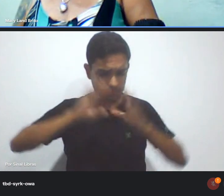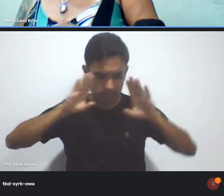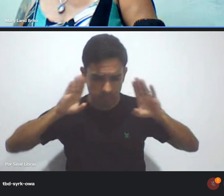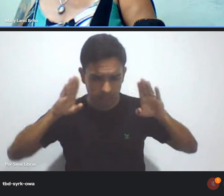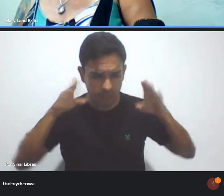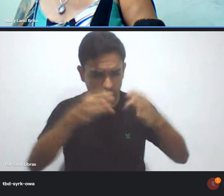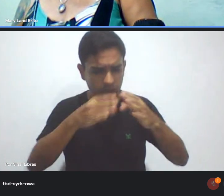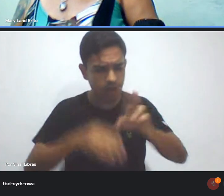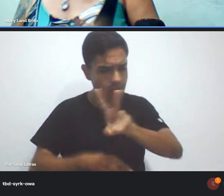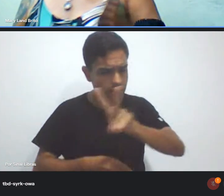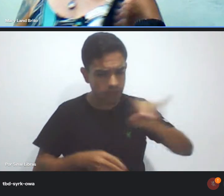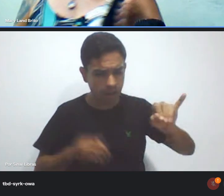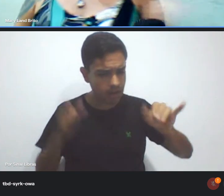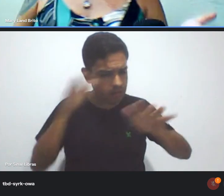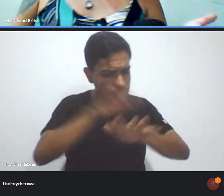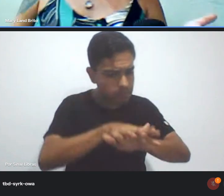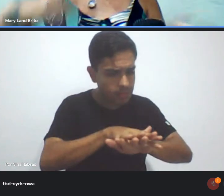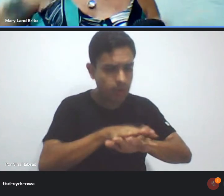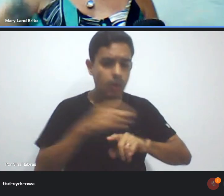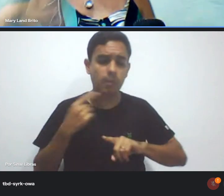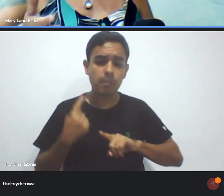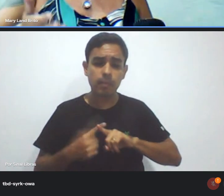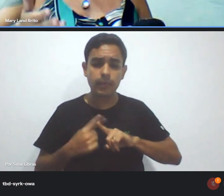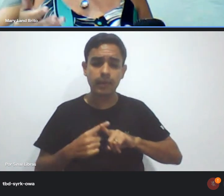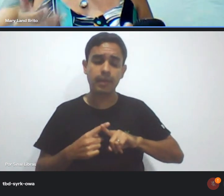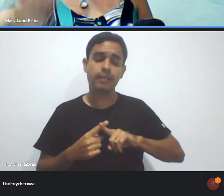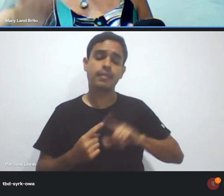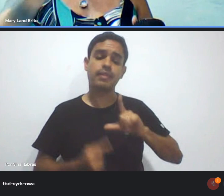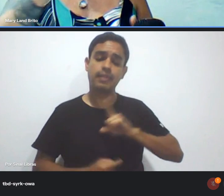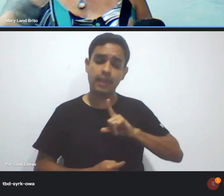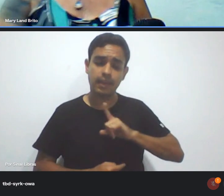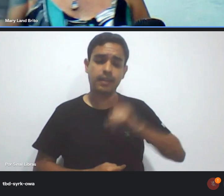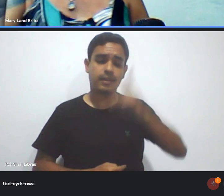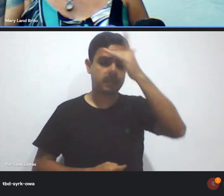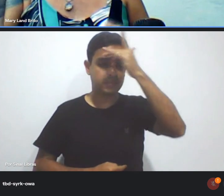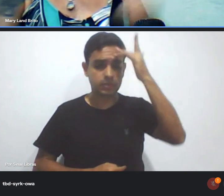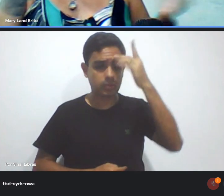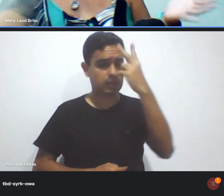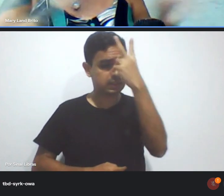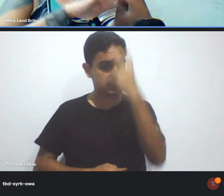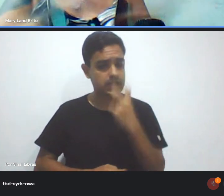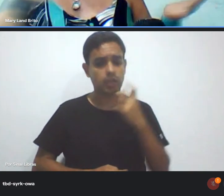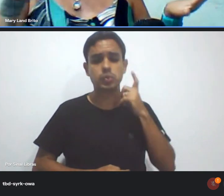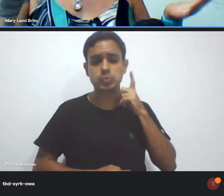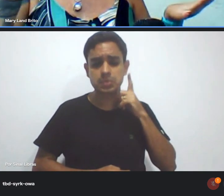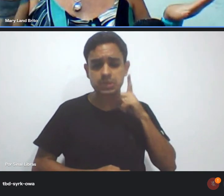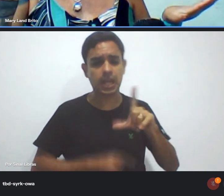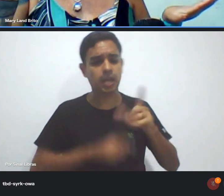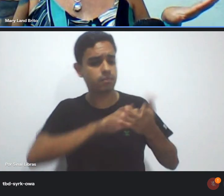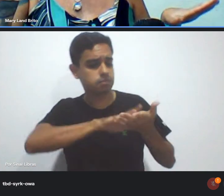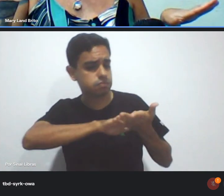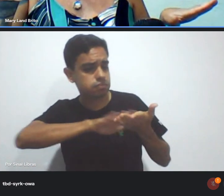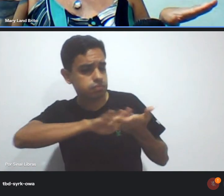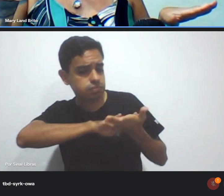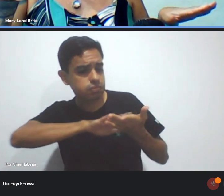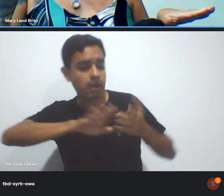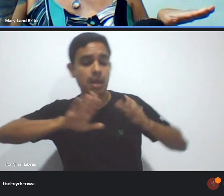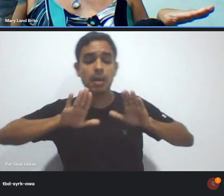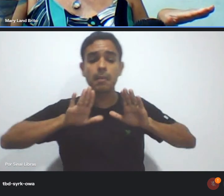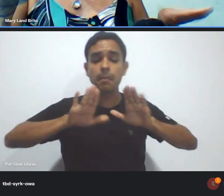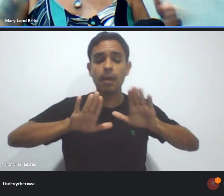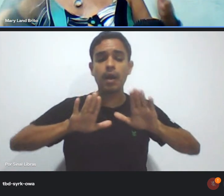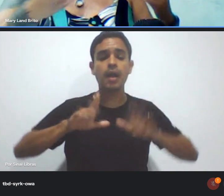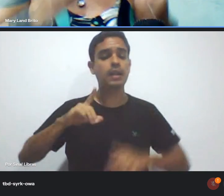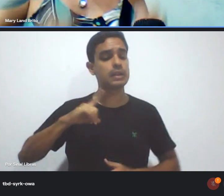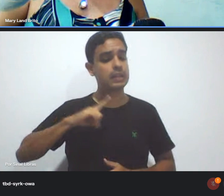mesmo a pessoa cega, a gente tem, por exemplo, a pessoa cega que consegue ler em braille, a pessoa cega que não tem braille como